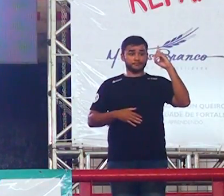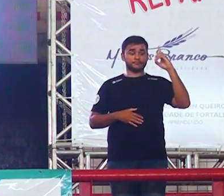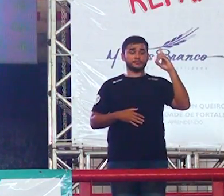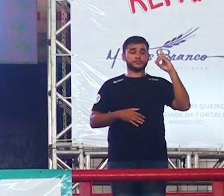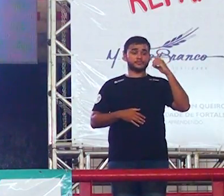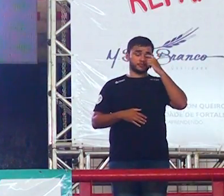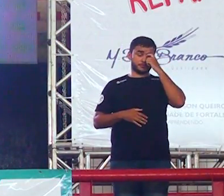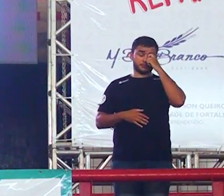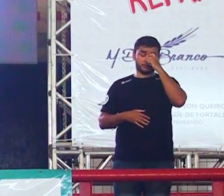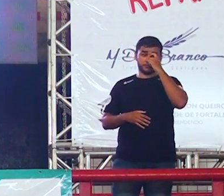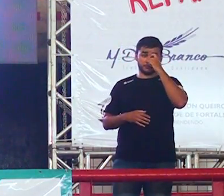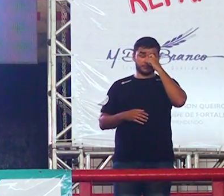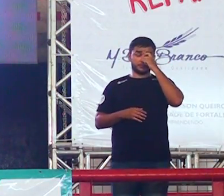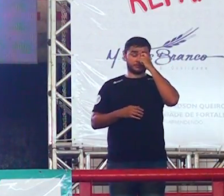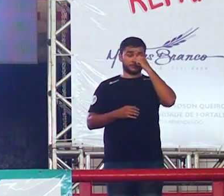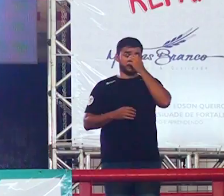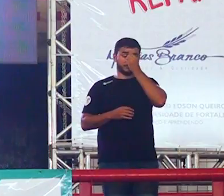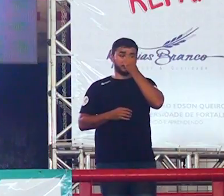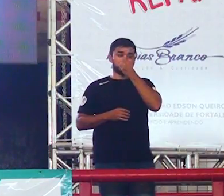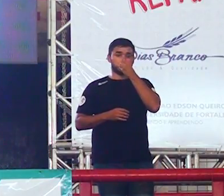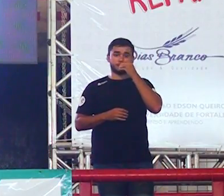está dizendo aqui, atua impedindo o processo de